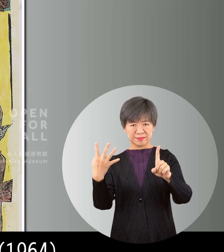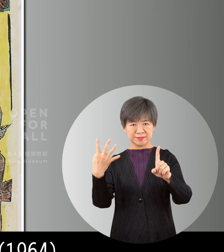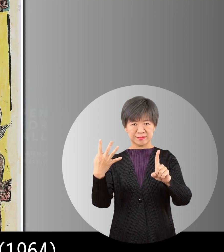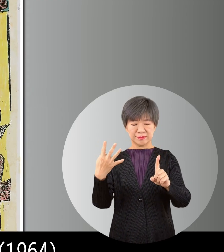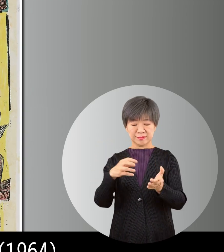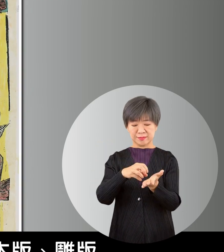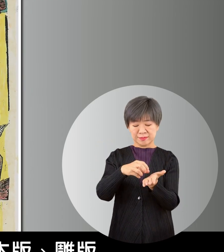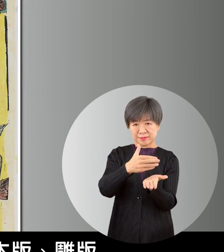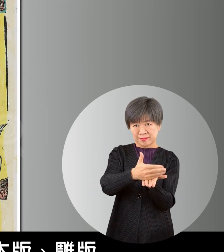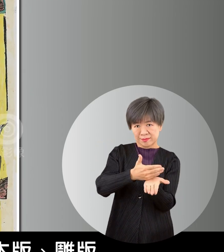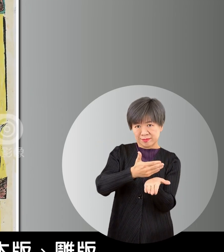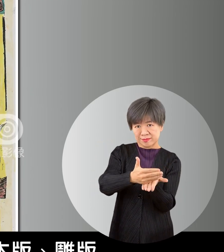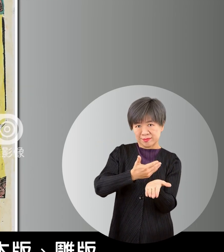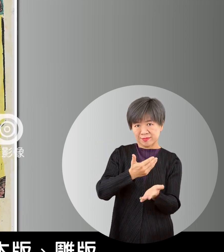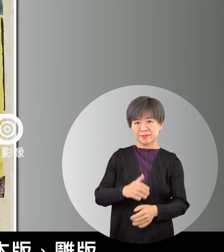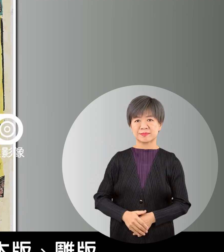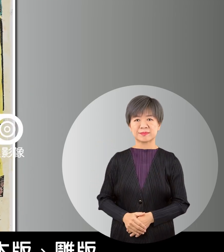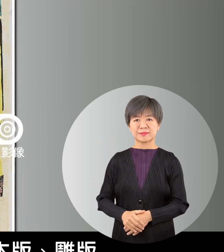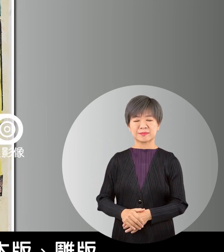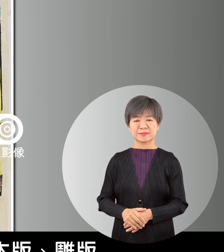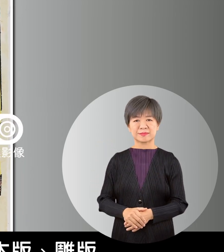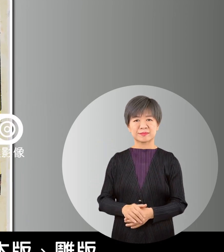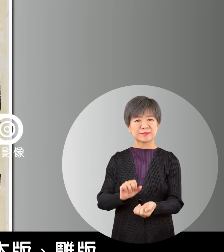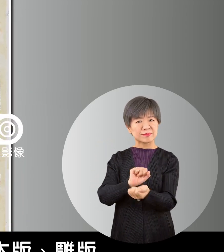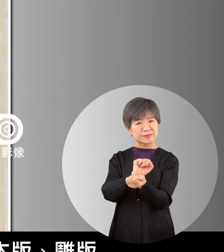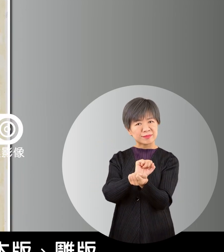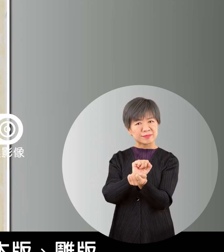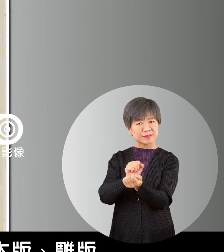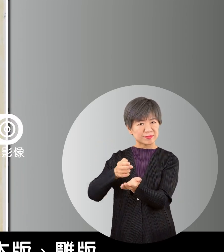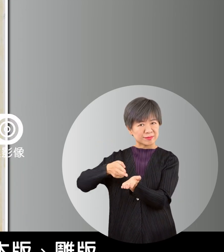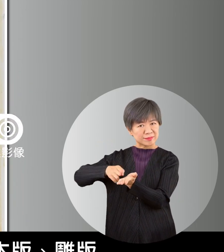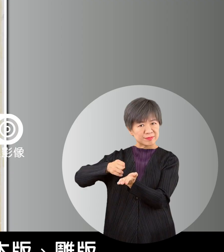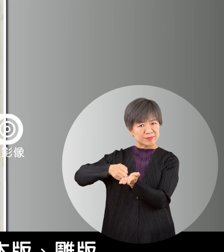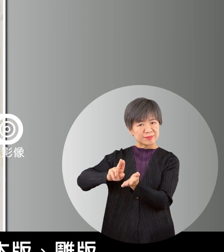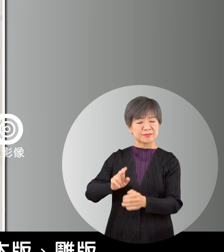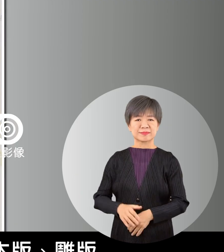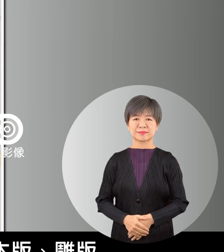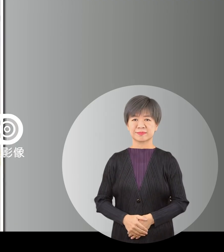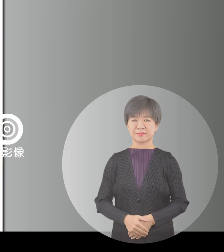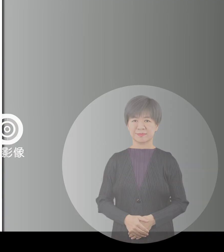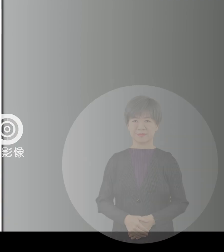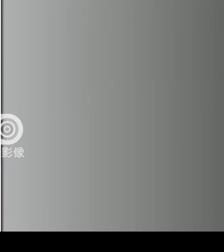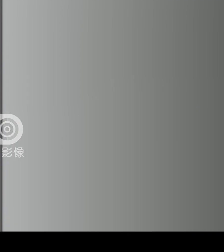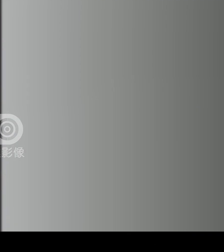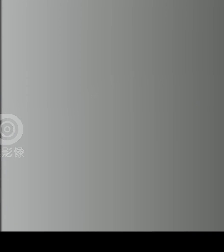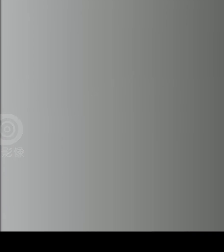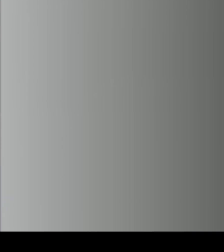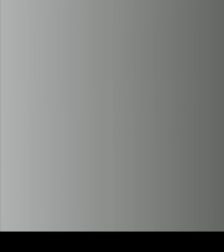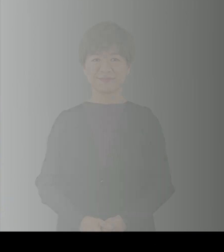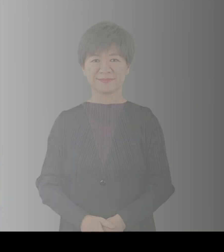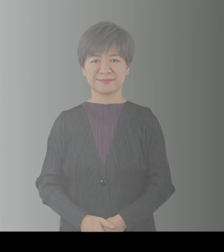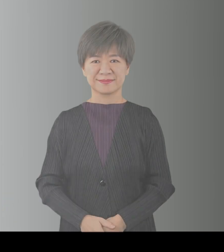1964，凸版版画，木版，雕版，